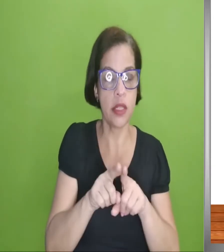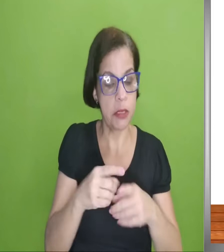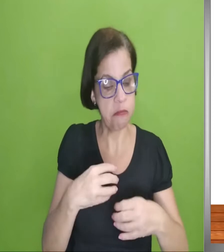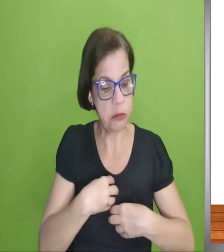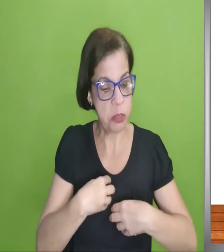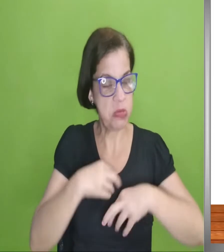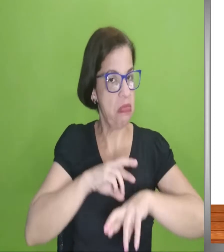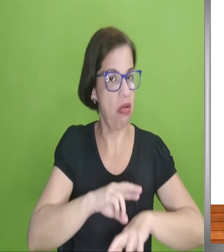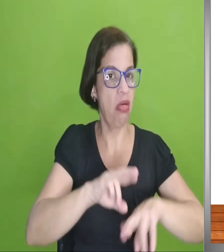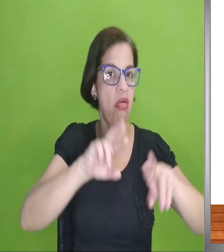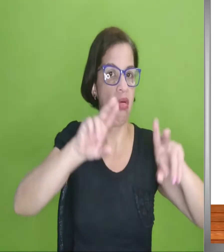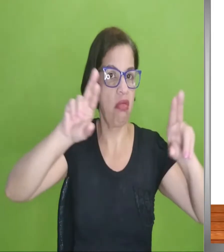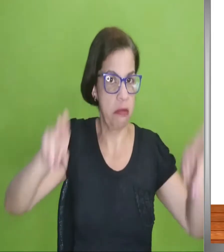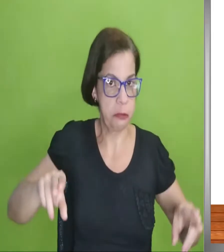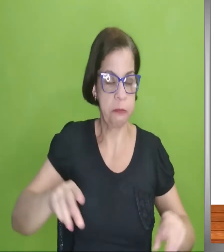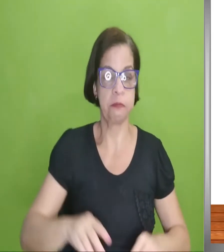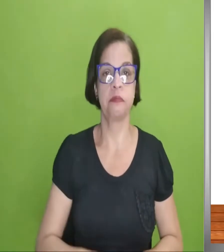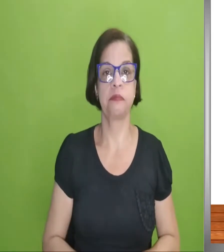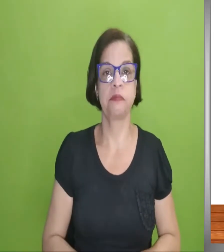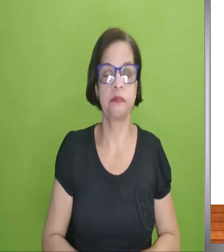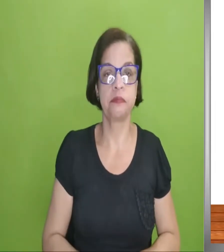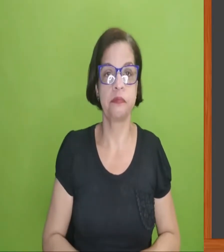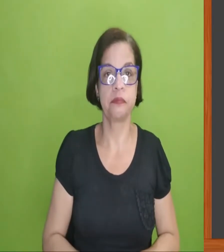e reações adversas, dentre outras.